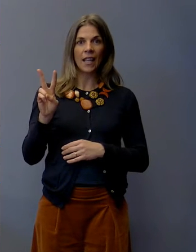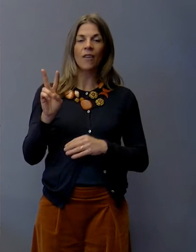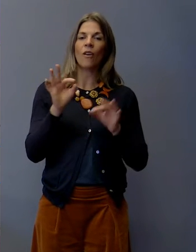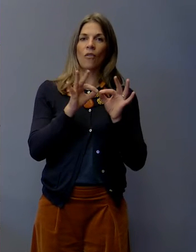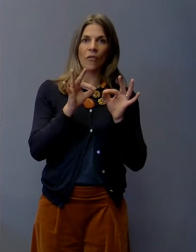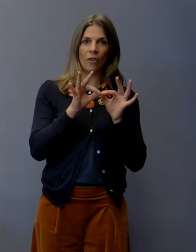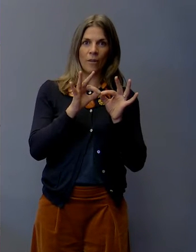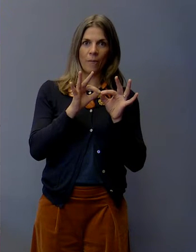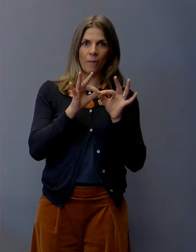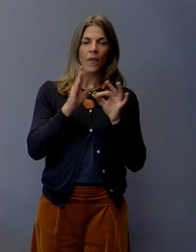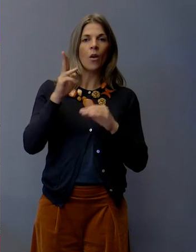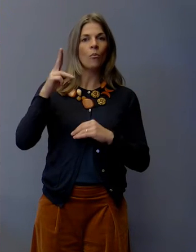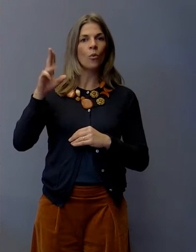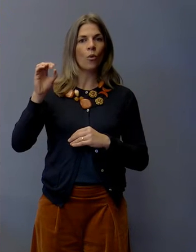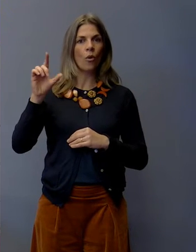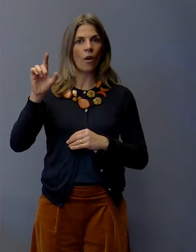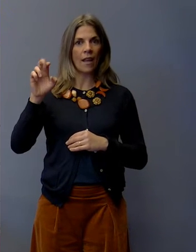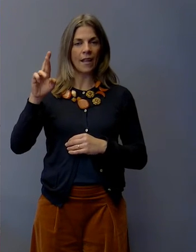consigliera bruccoleri